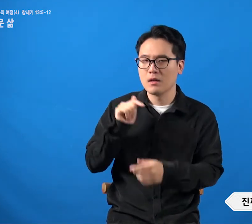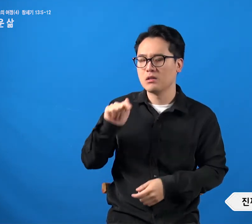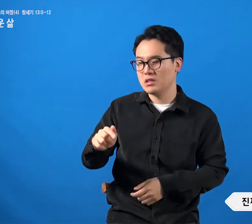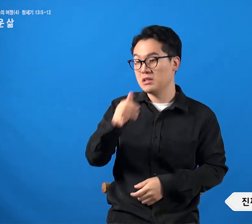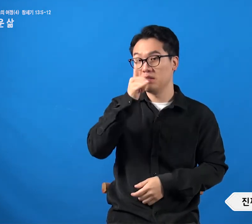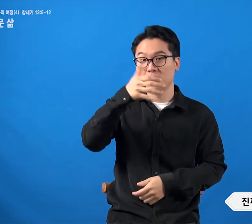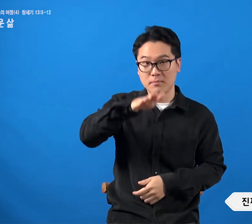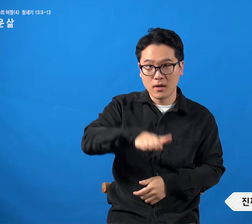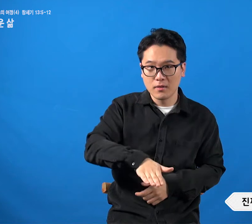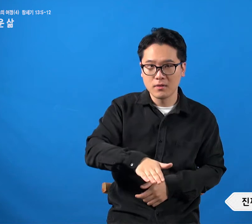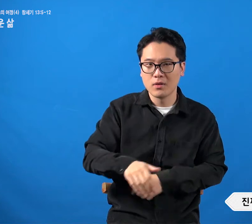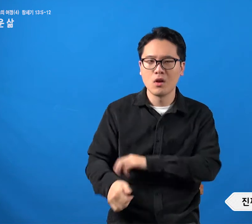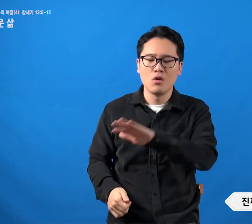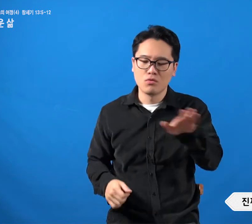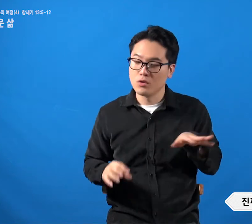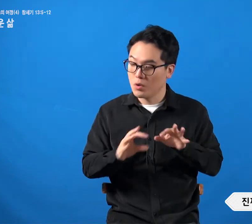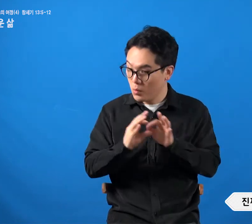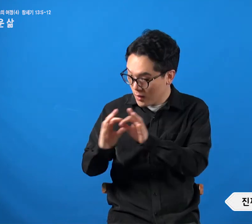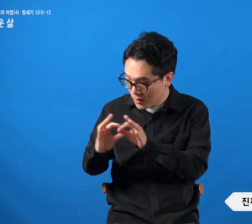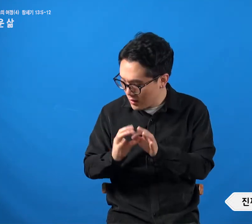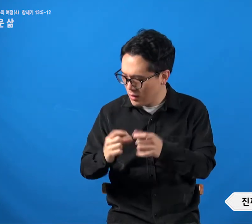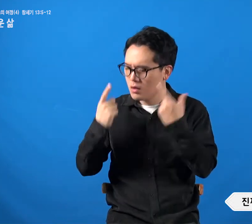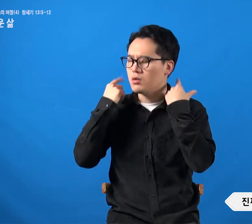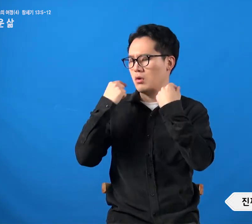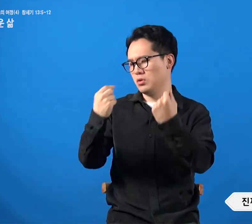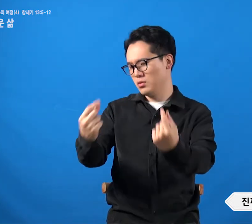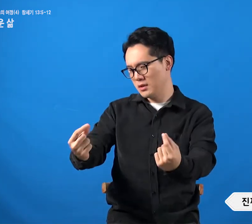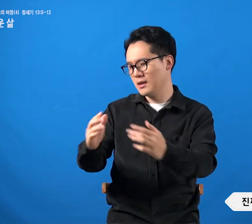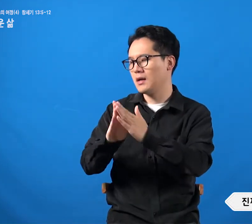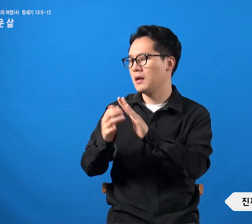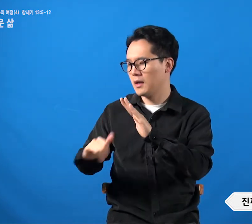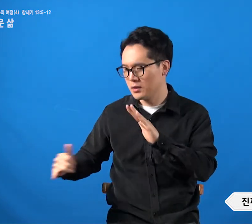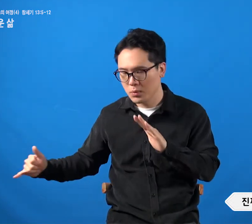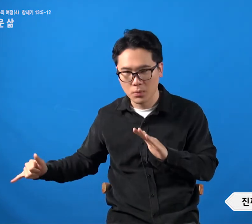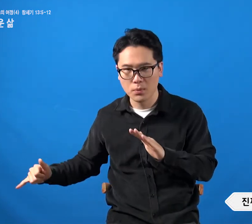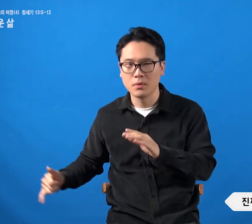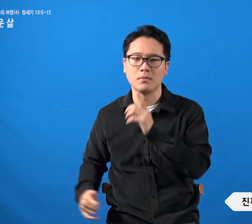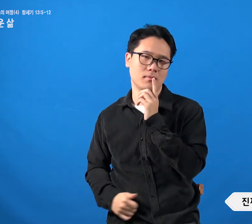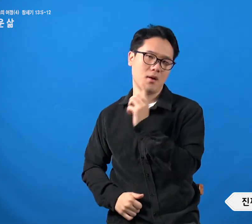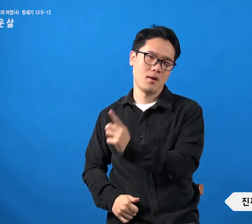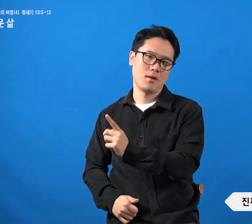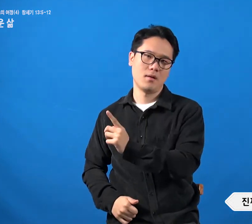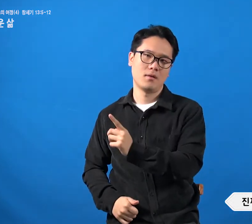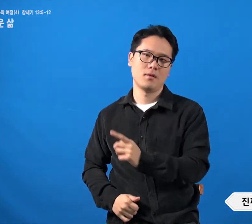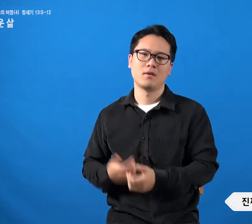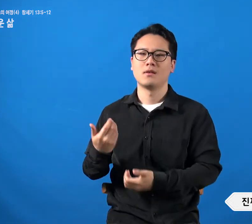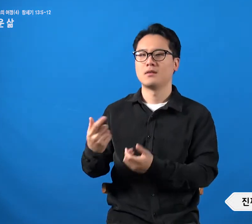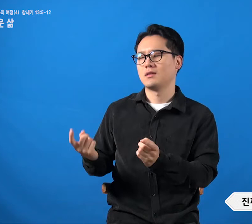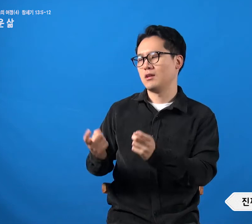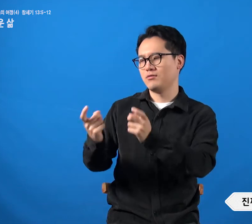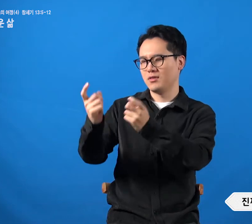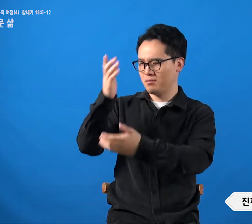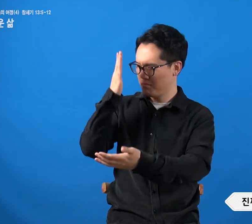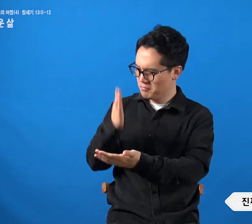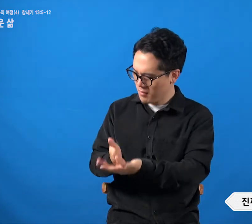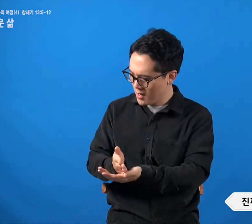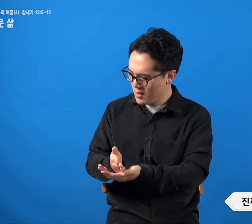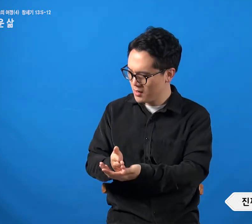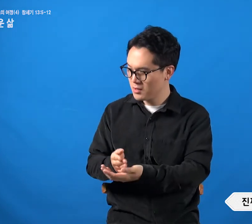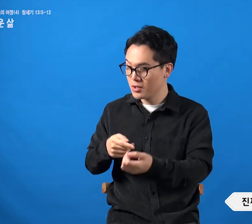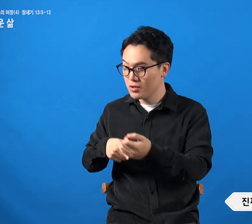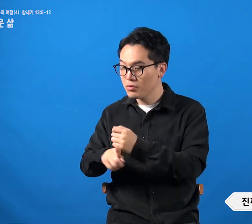관계, 우리는 하나라고, 우리는 가족이라고, 우리는 친지라고 이야기하며 다투지 말아야